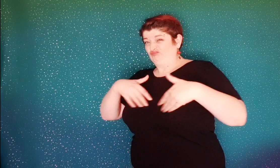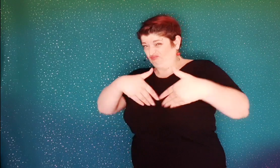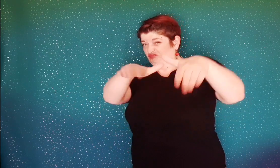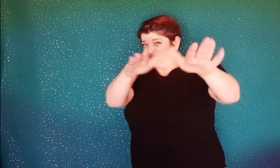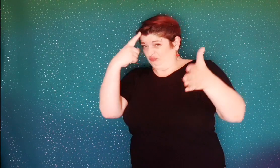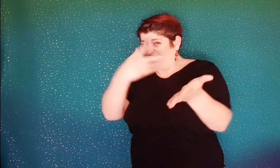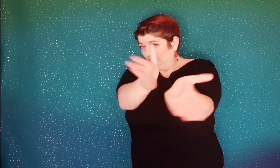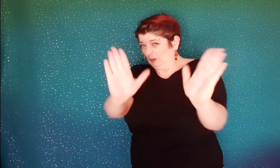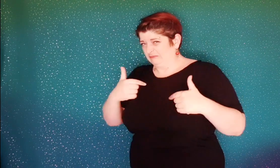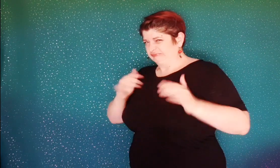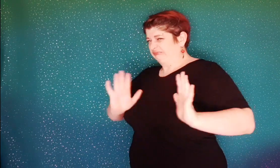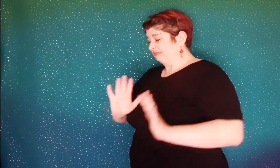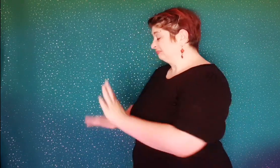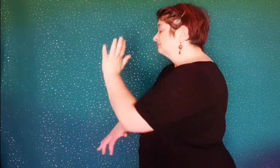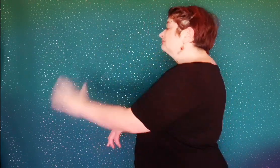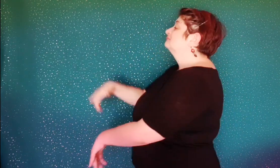Je vous laisse.